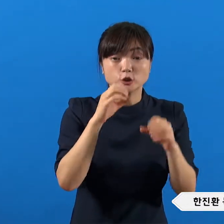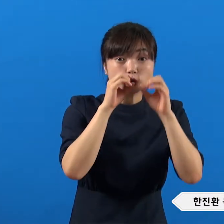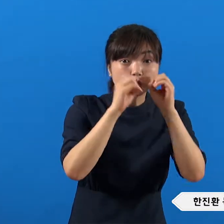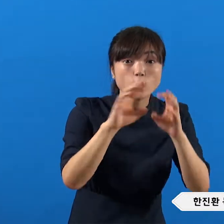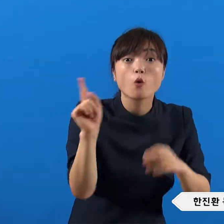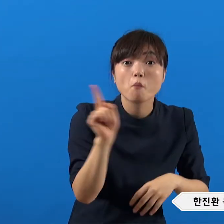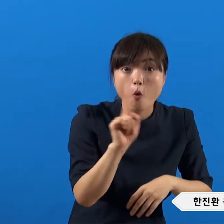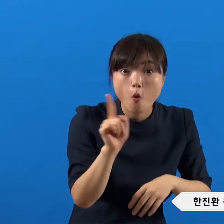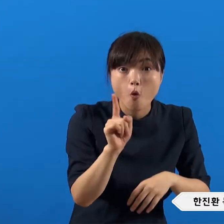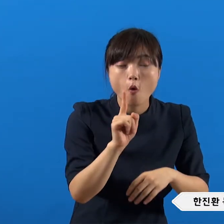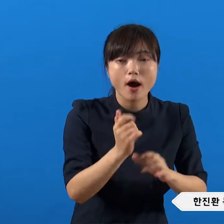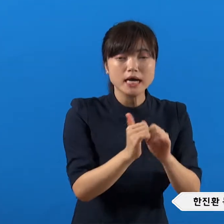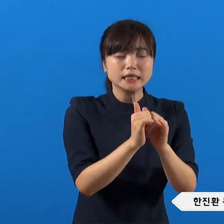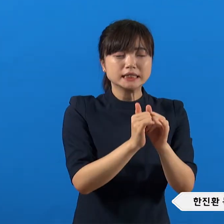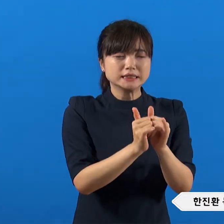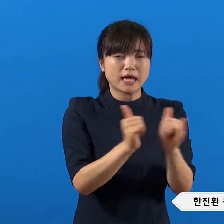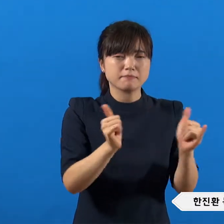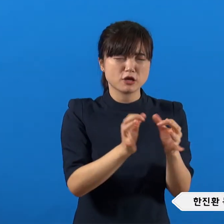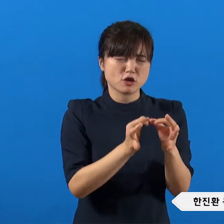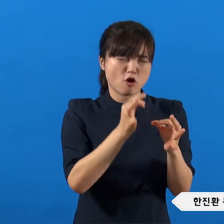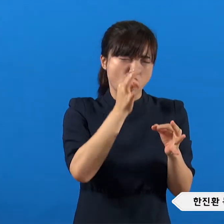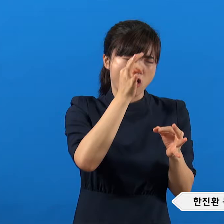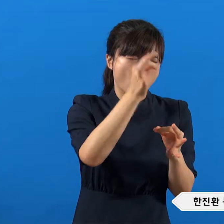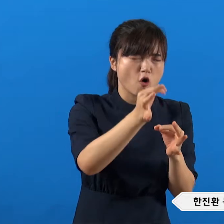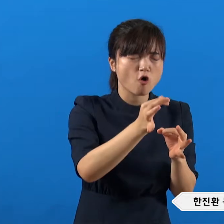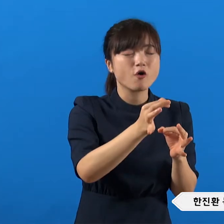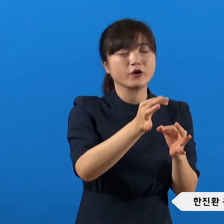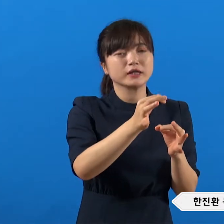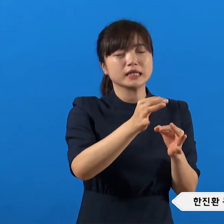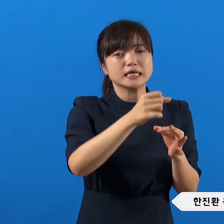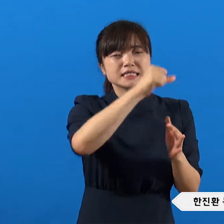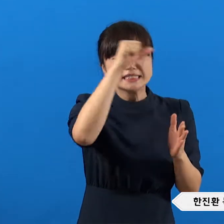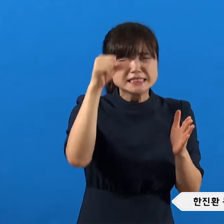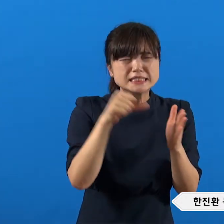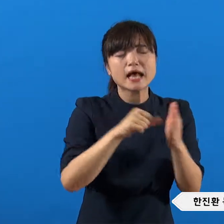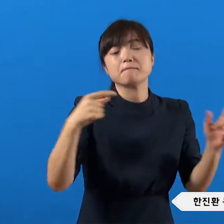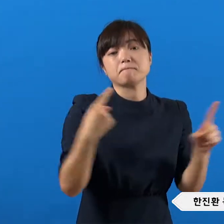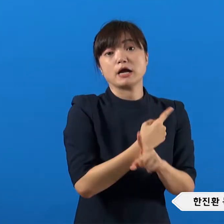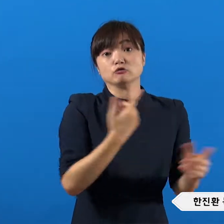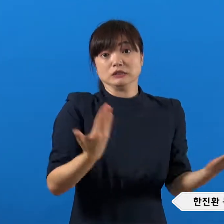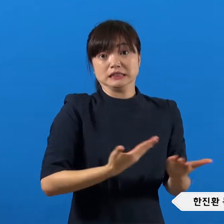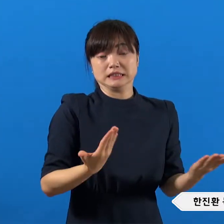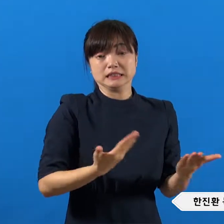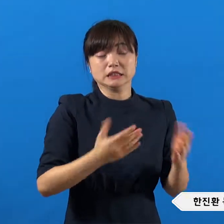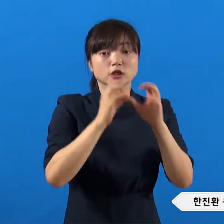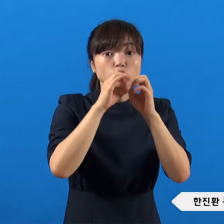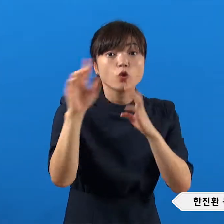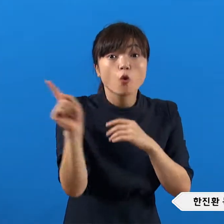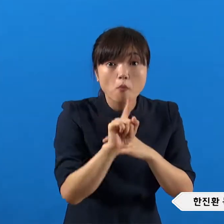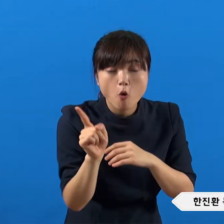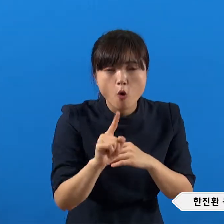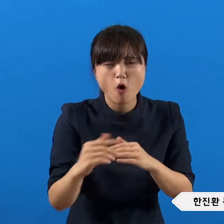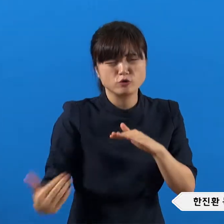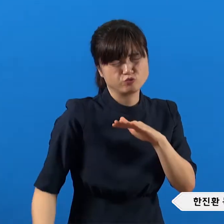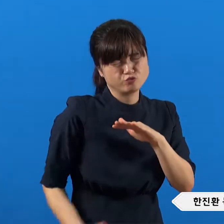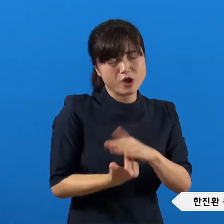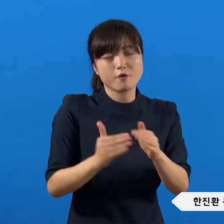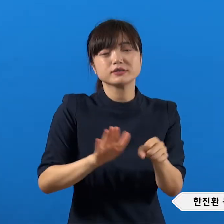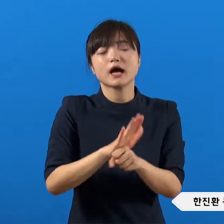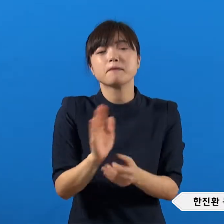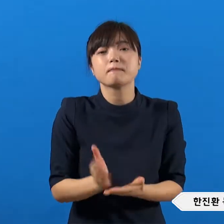전도는 사람들의 영원한 운명을 바꾸는 일이고, 전도는 최고의 사랑을 베풀어 주는